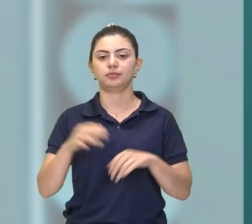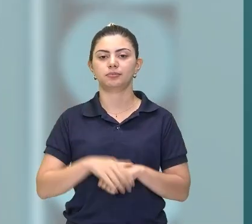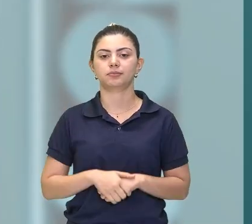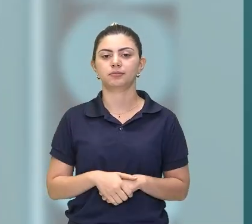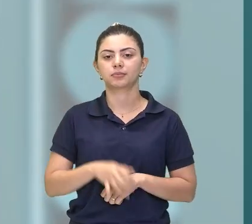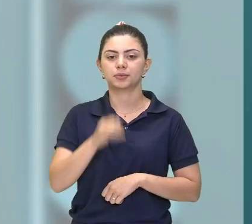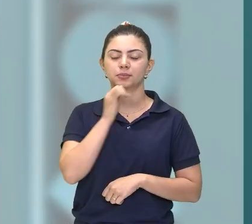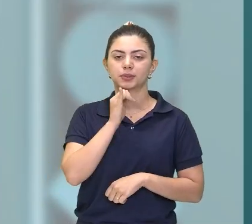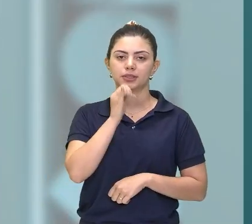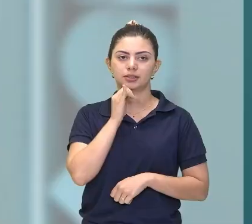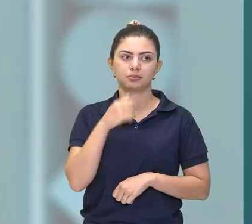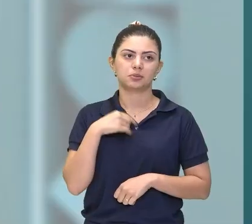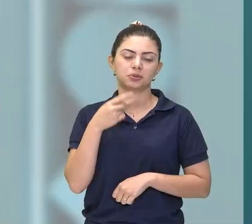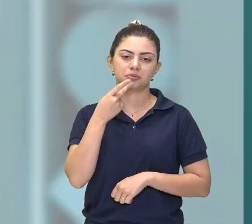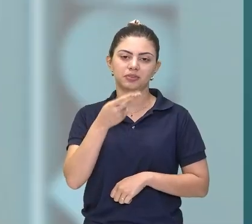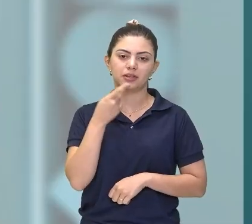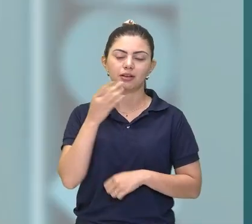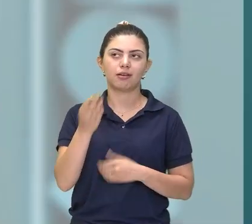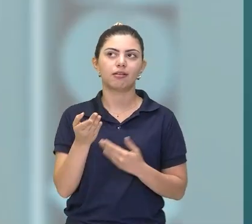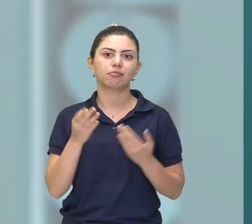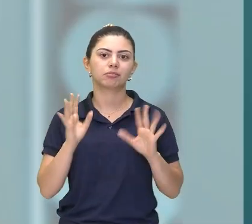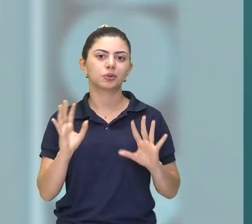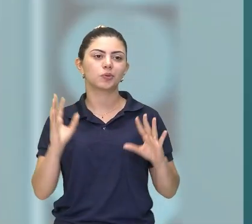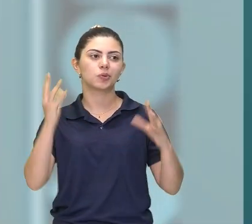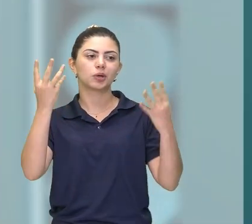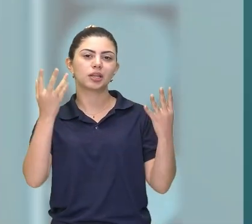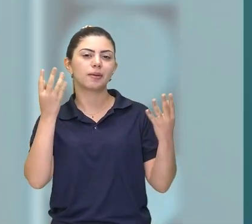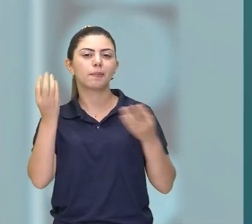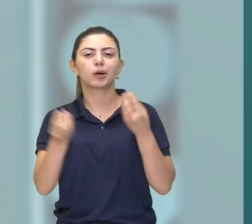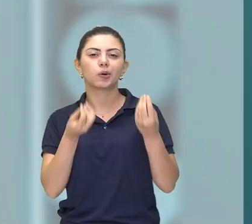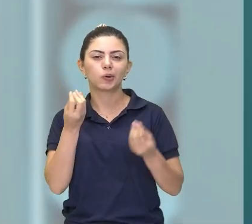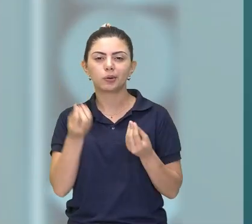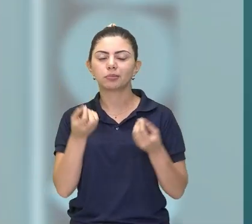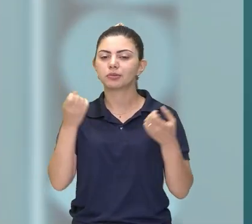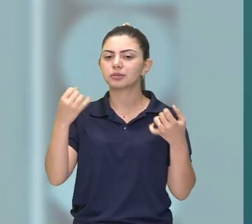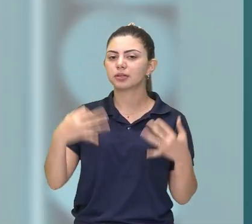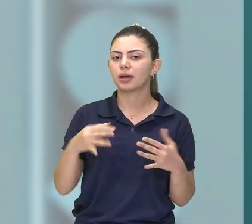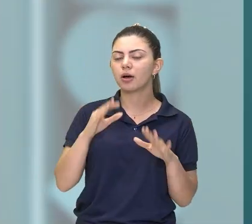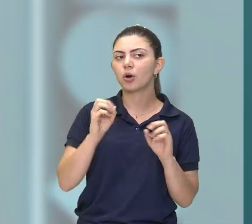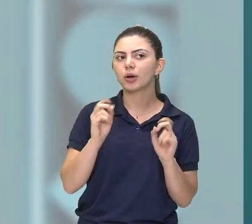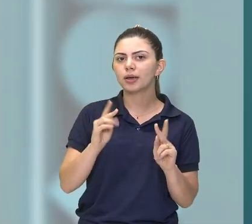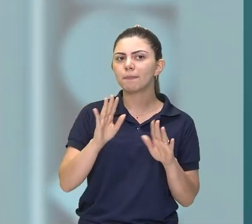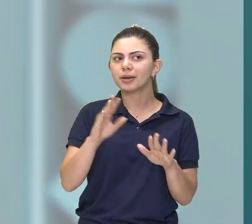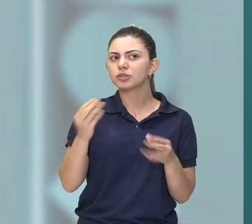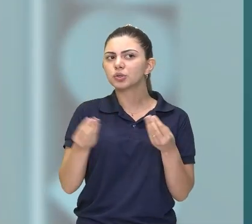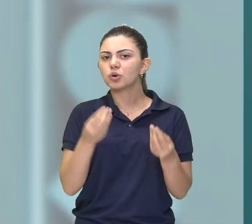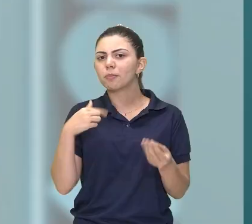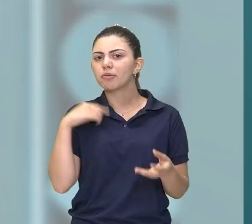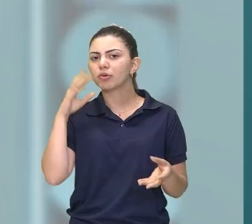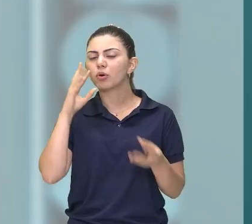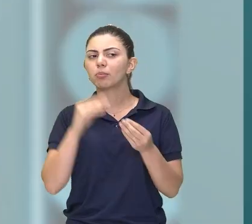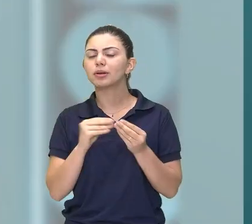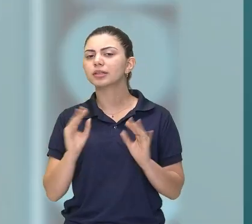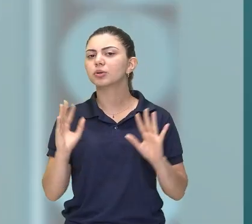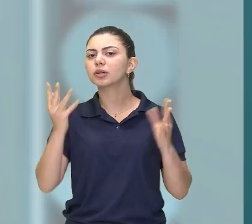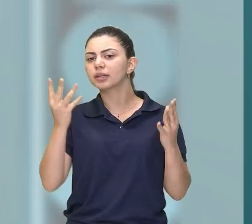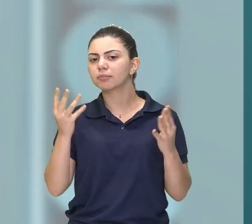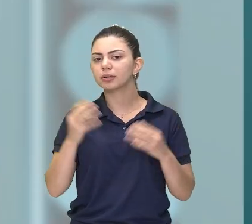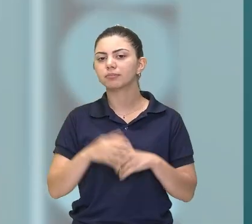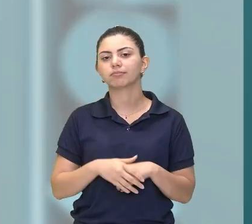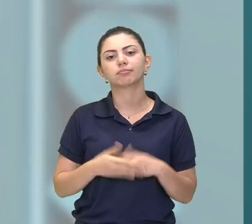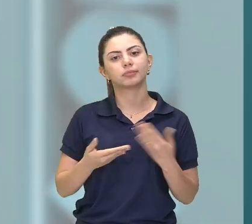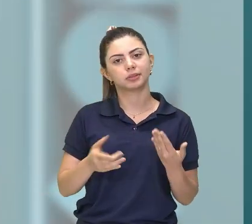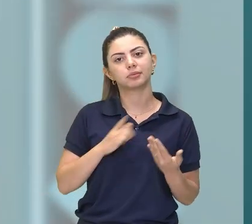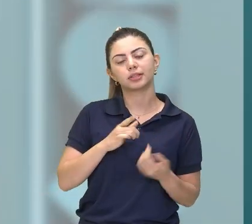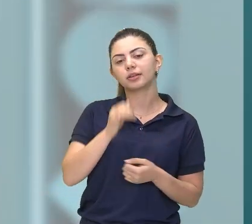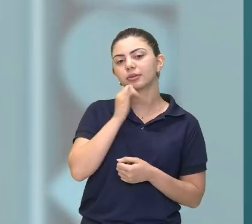dizer, o clima é tal conceito. Ok, mas como eu posso entender essa noção de clima? Aí eu trago um